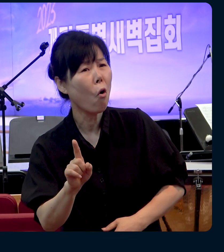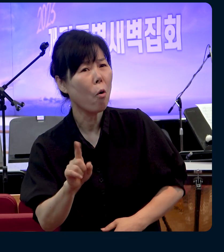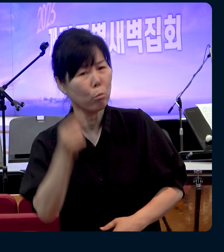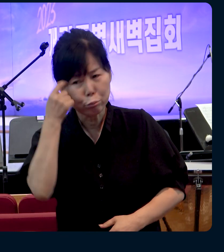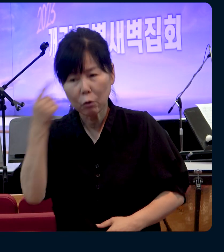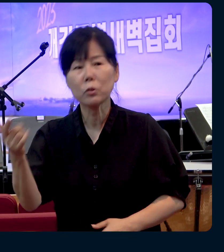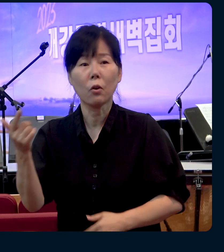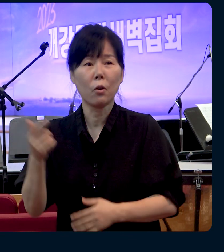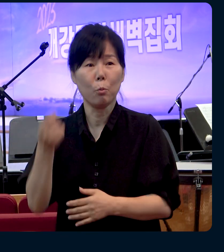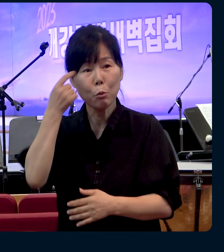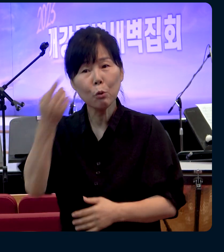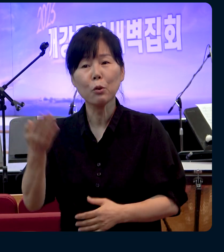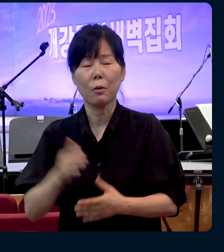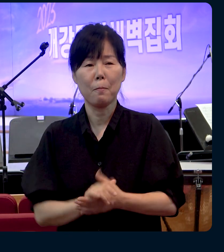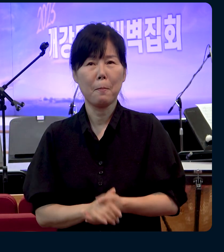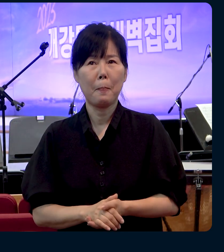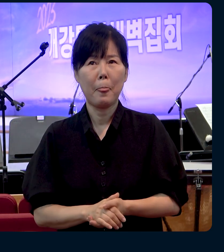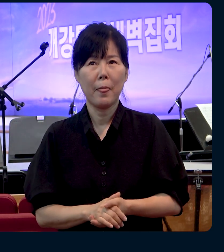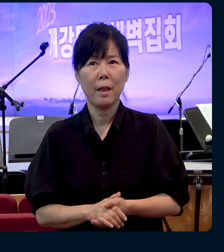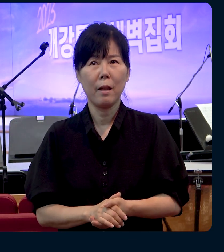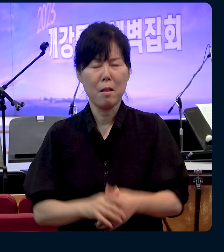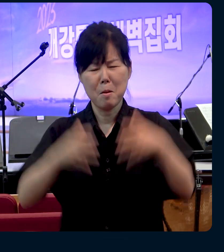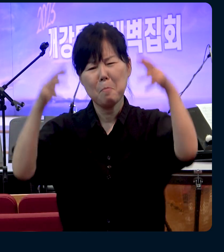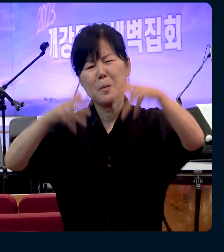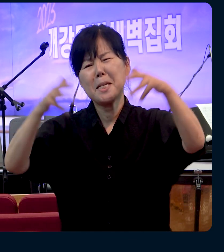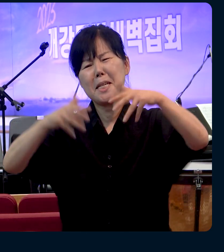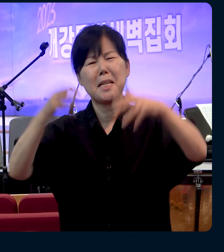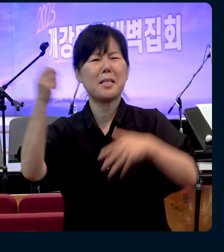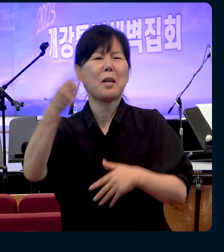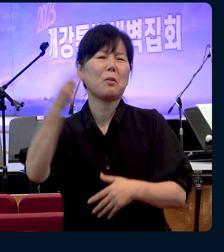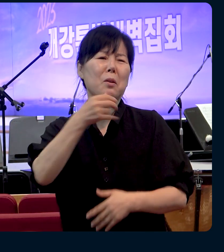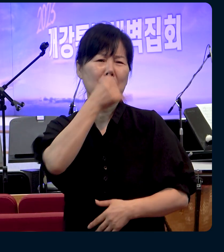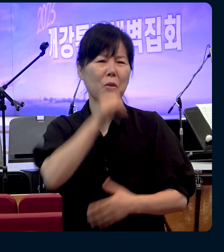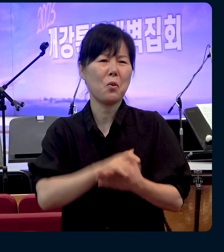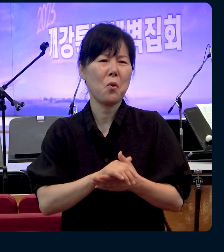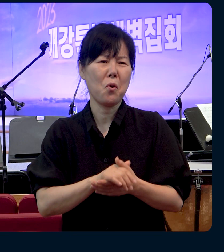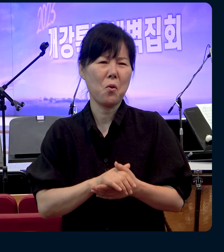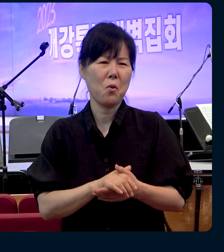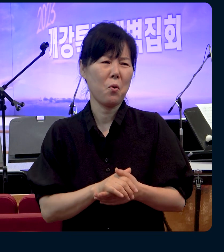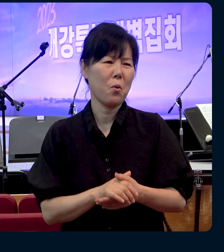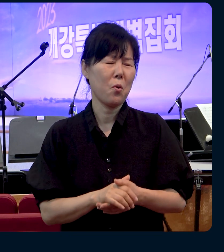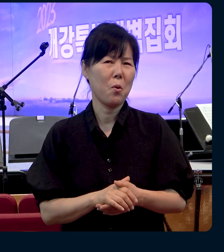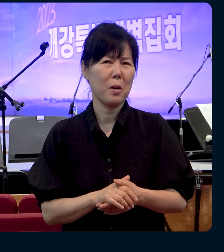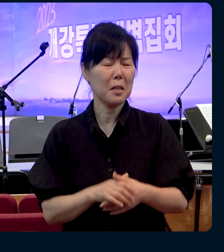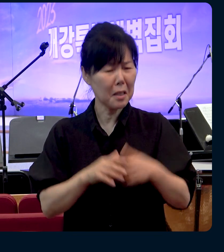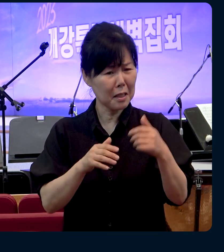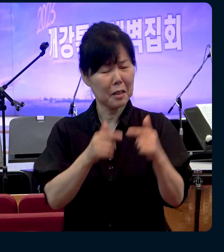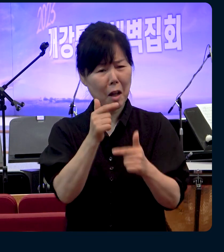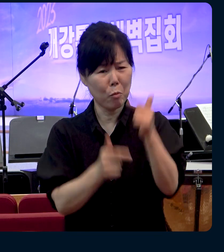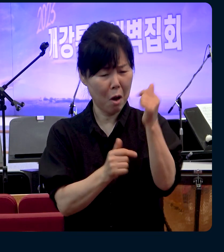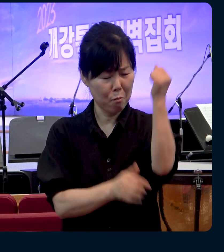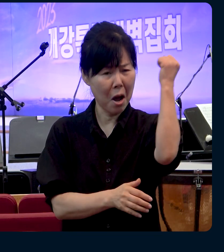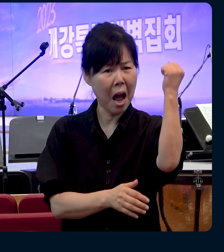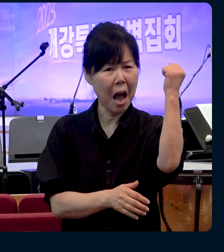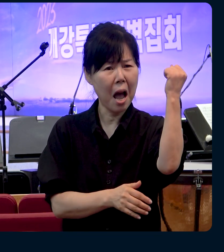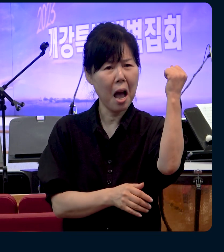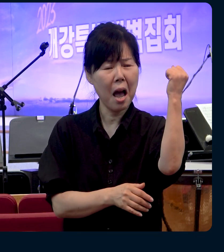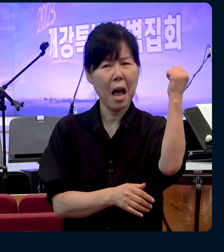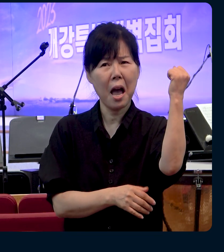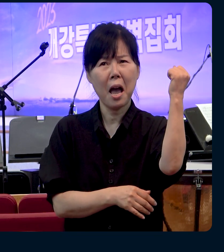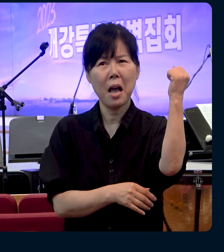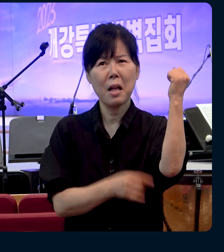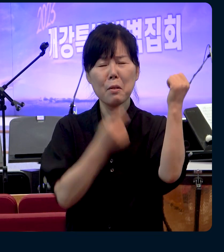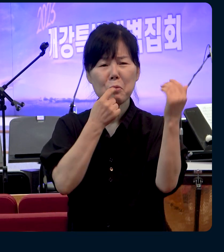너무 그러니까 비도 자주 오고 물도 많고 그러니까 나무가